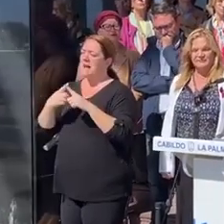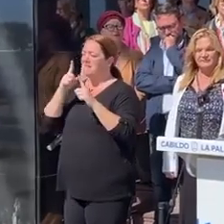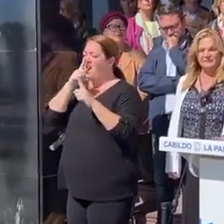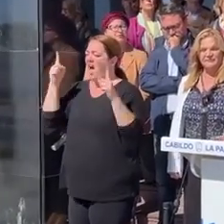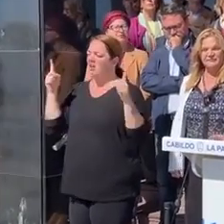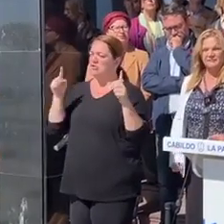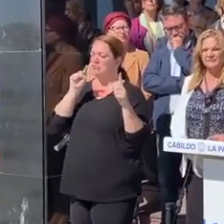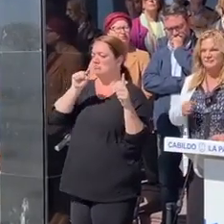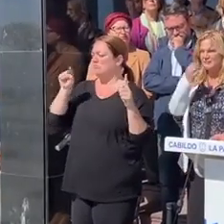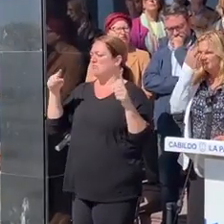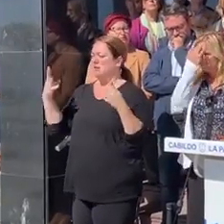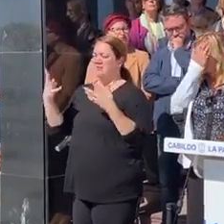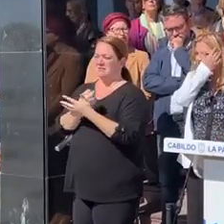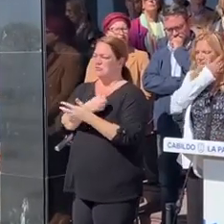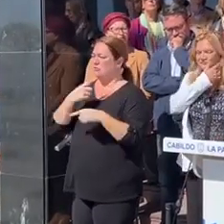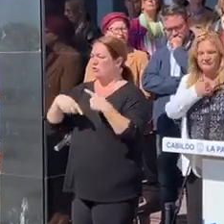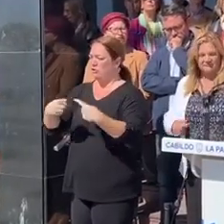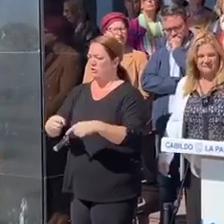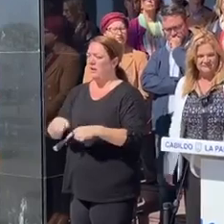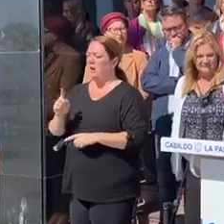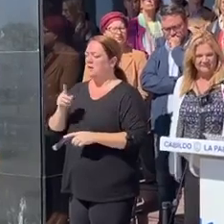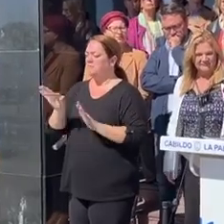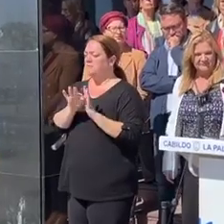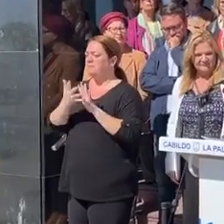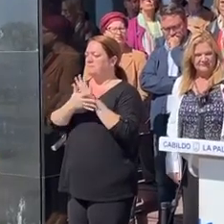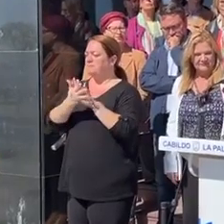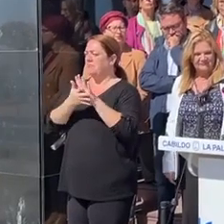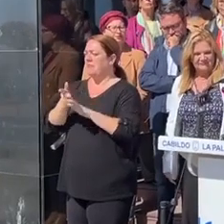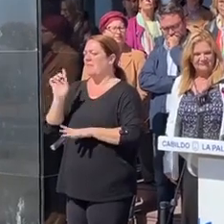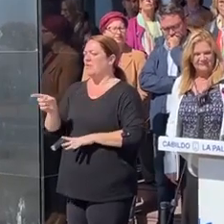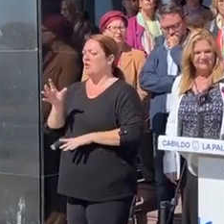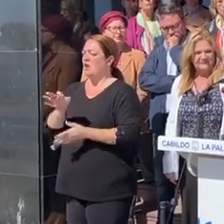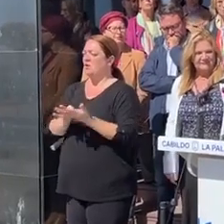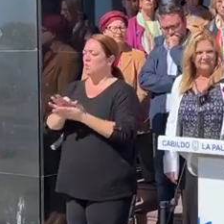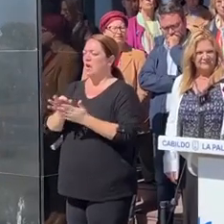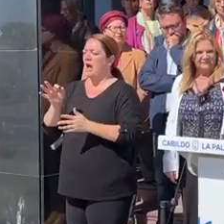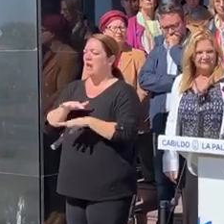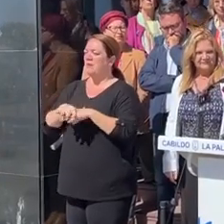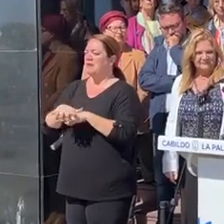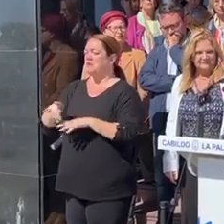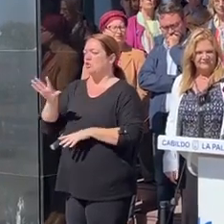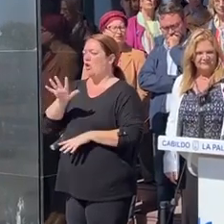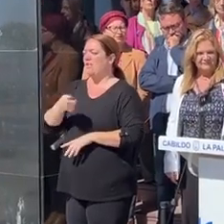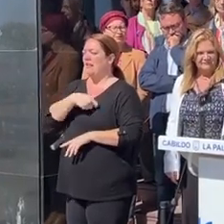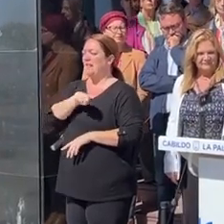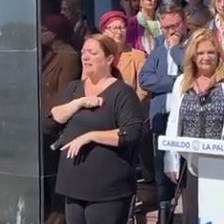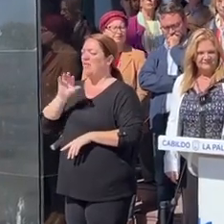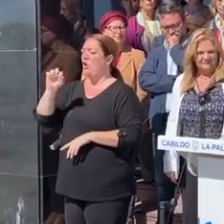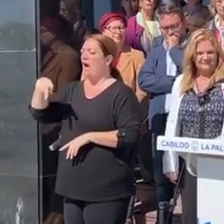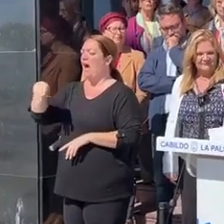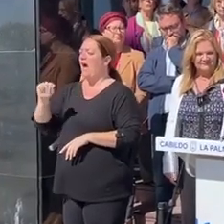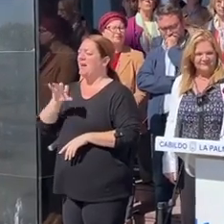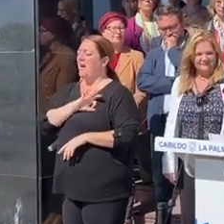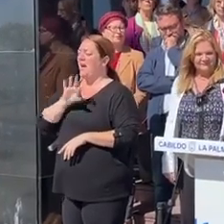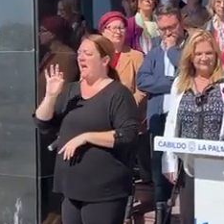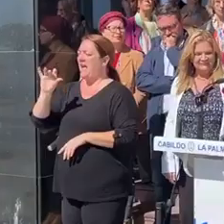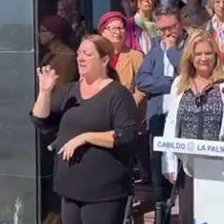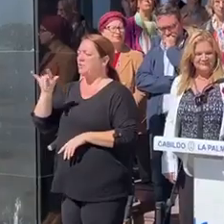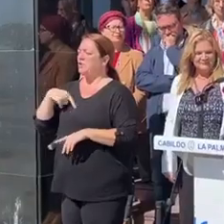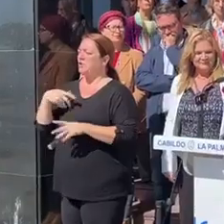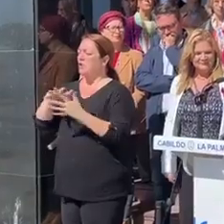año. Le dejo la palabra a la directora insular de la Administración del Estado, doña Ana Espósito, que va a leer